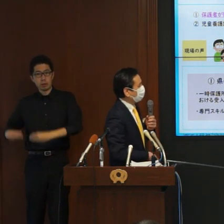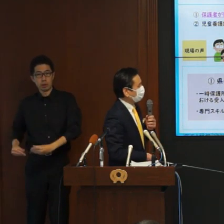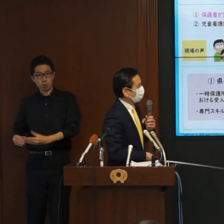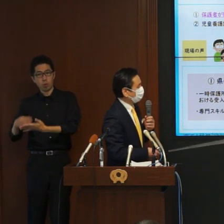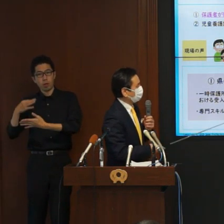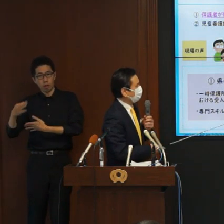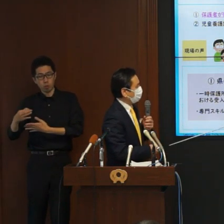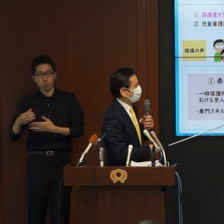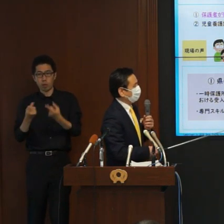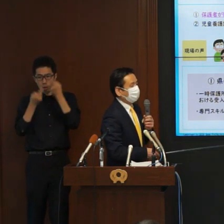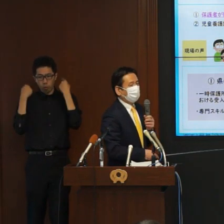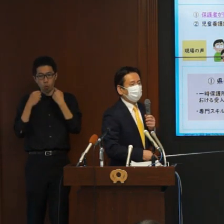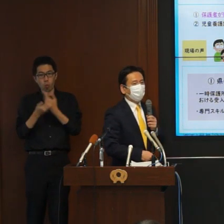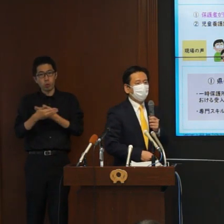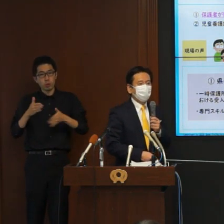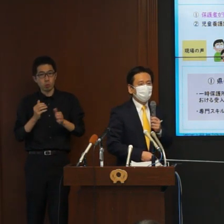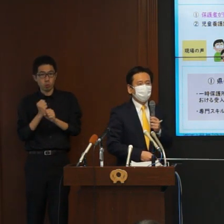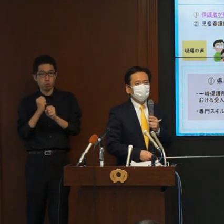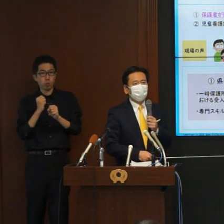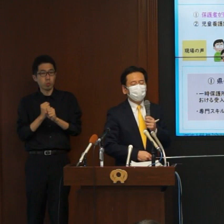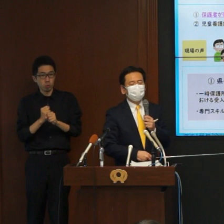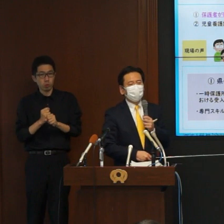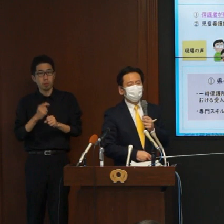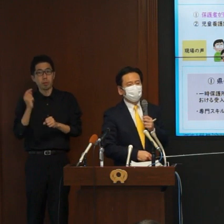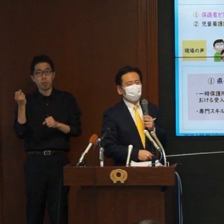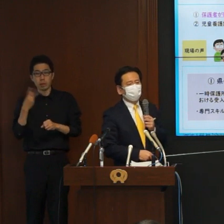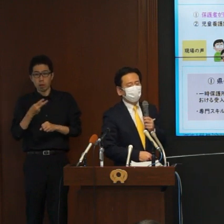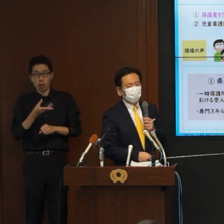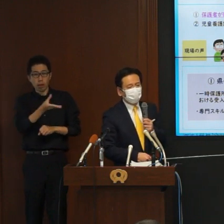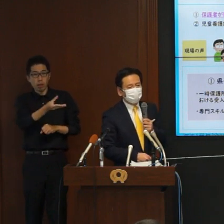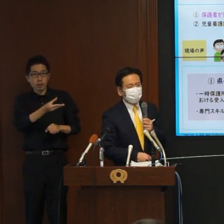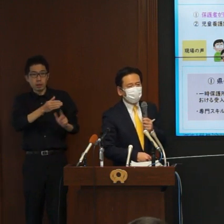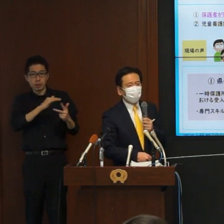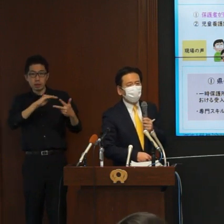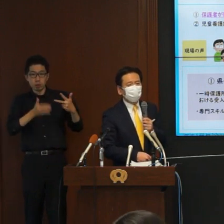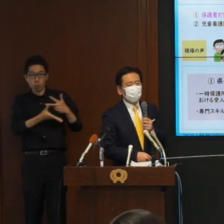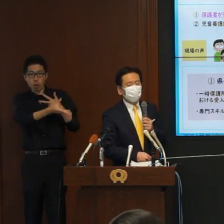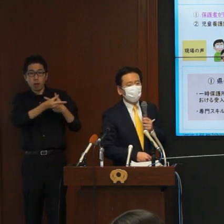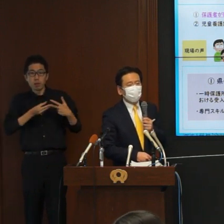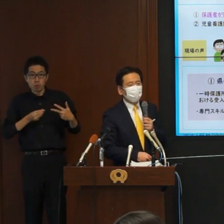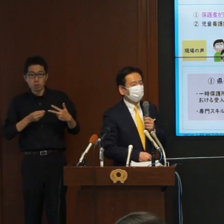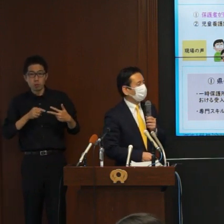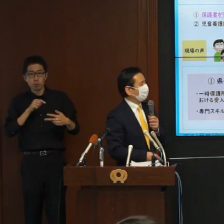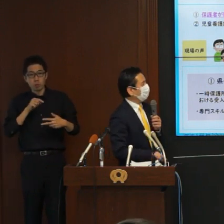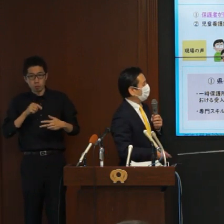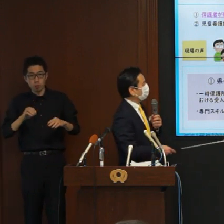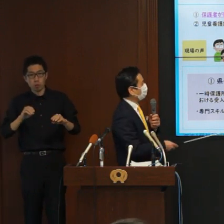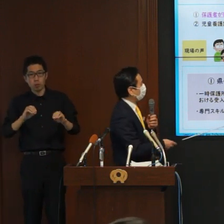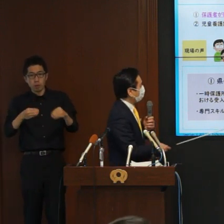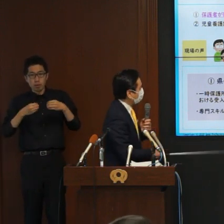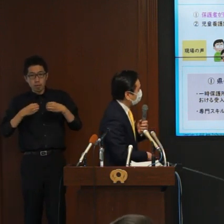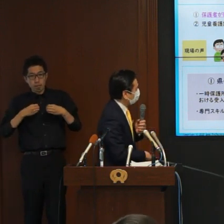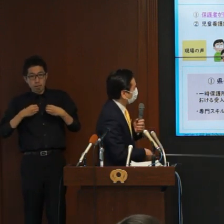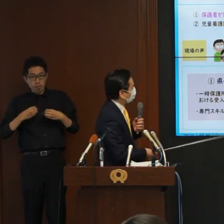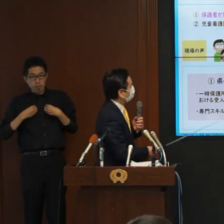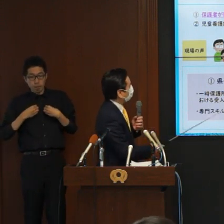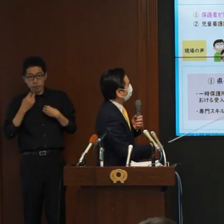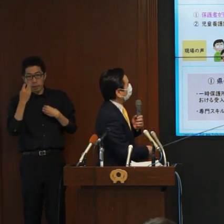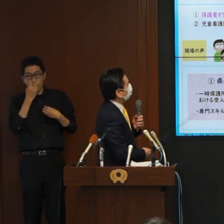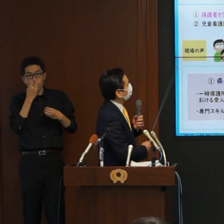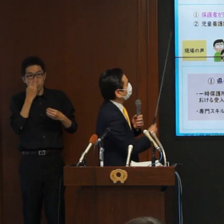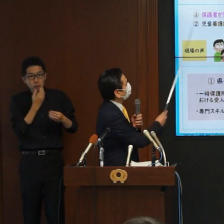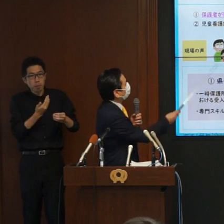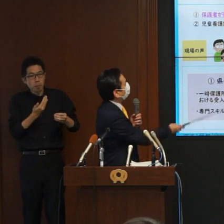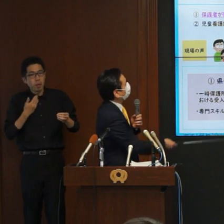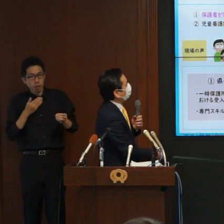り上げの支援などをして、陽性反応といった事態が起こる前の段階からしっかり体制整備の支援を